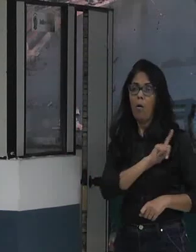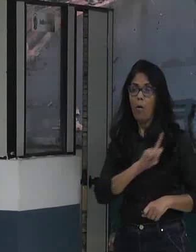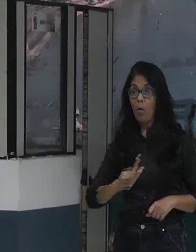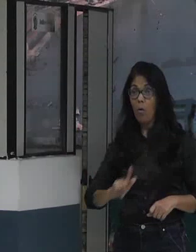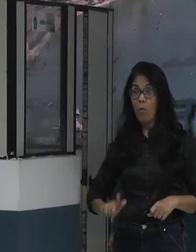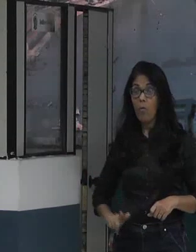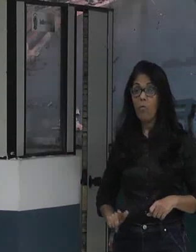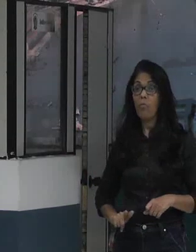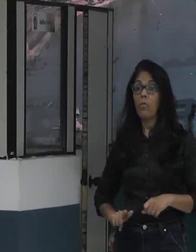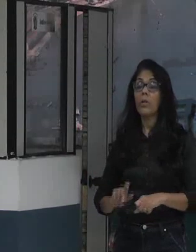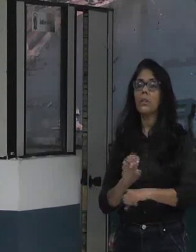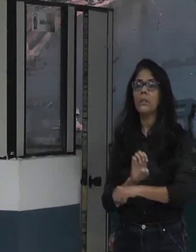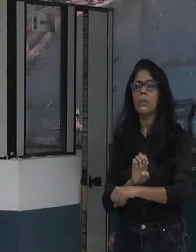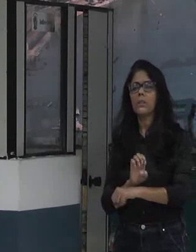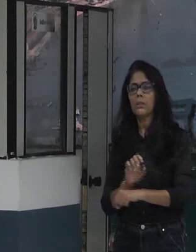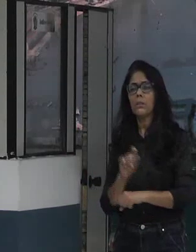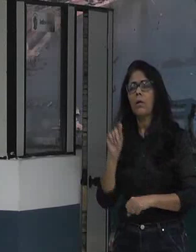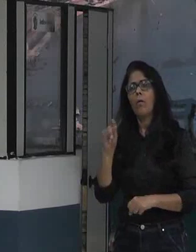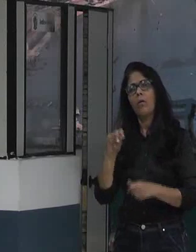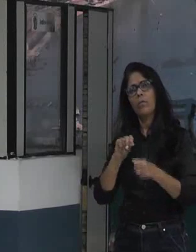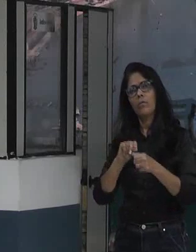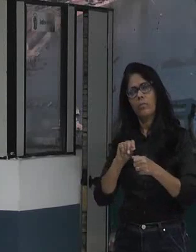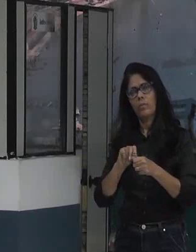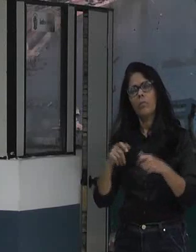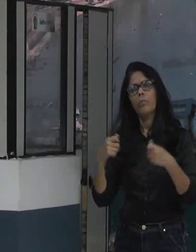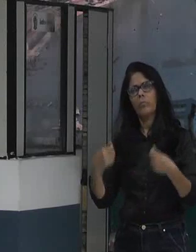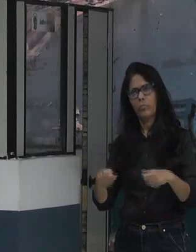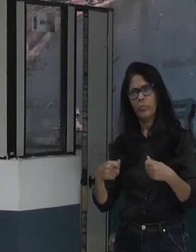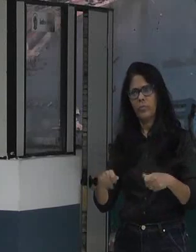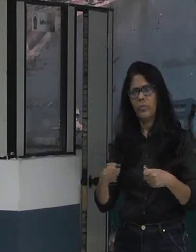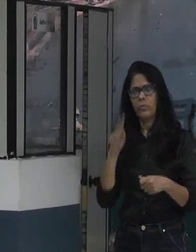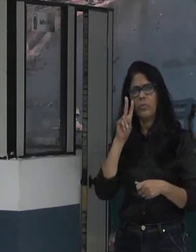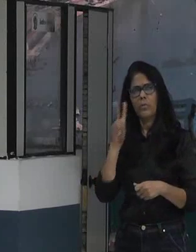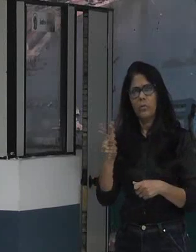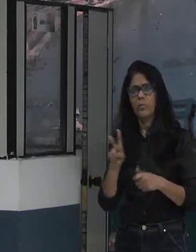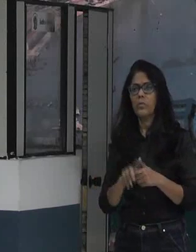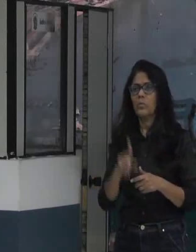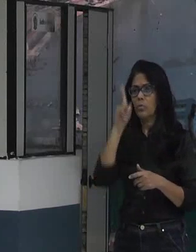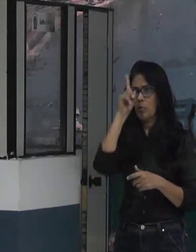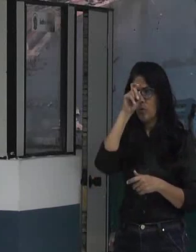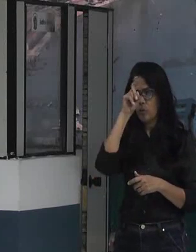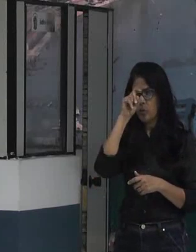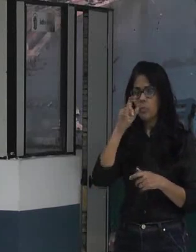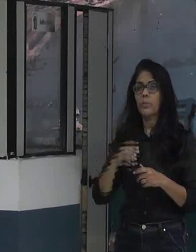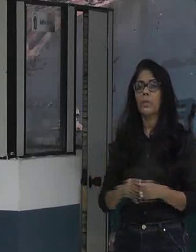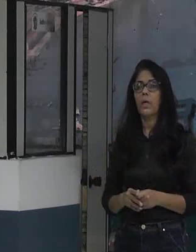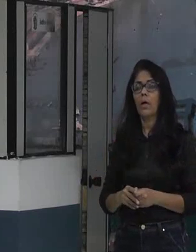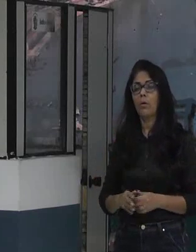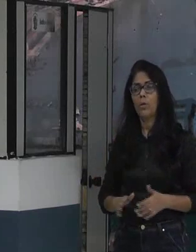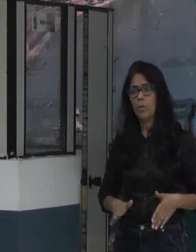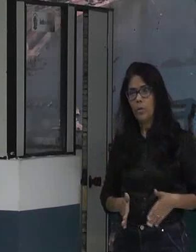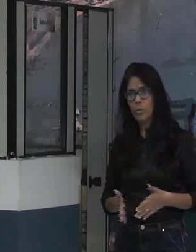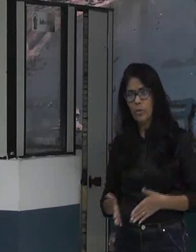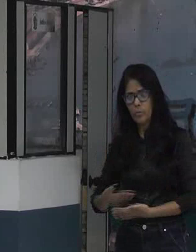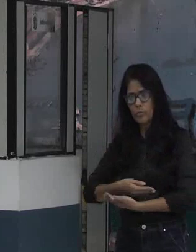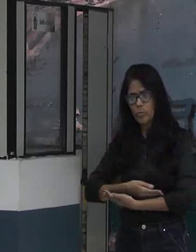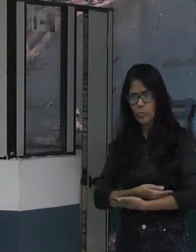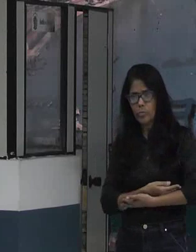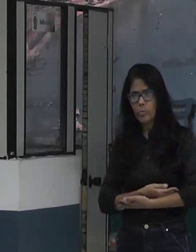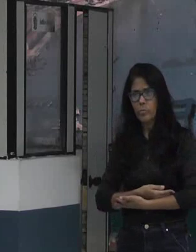hospital neonatal, porque foi feito um acordo, é uma contrapartida do estado para que